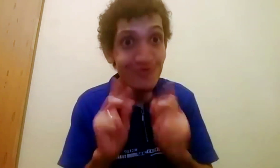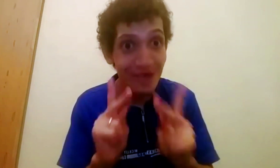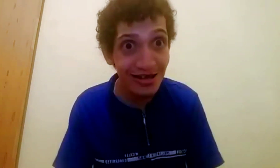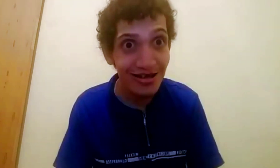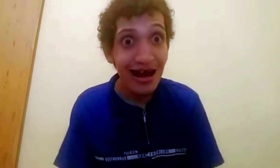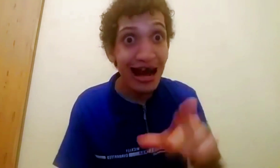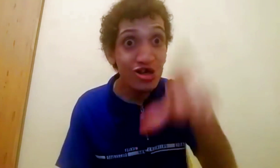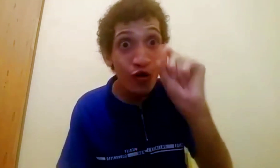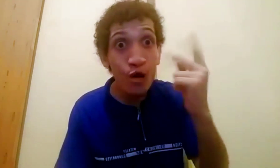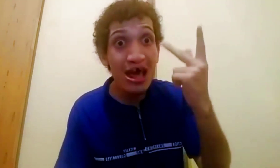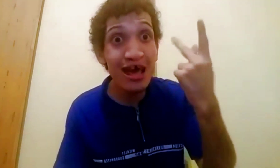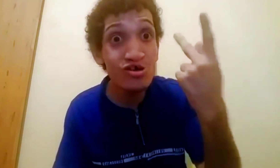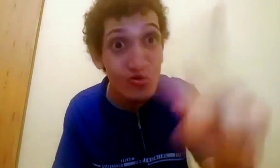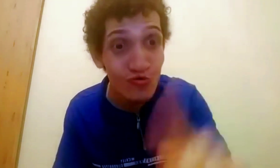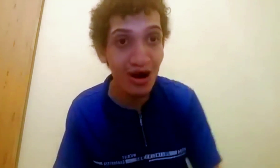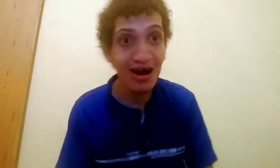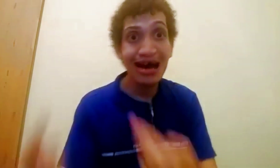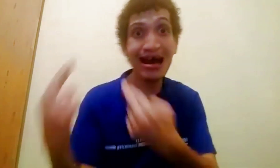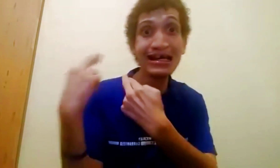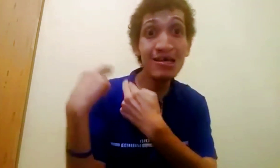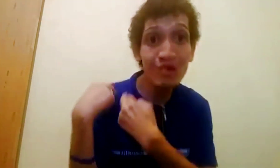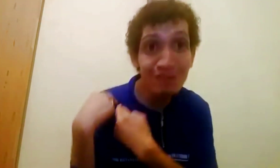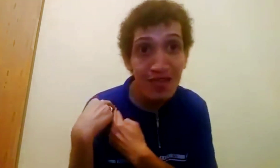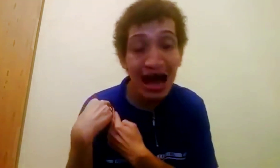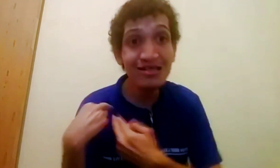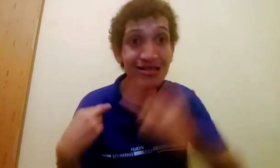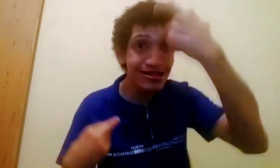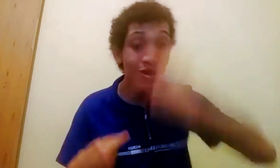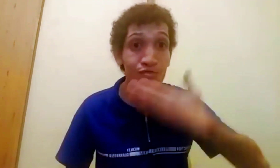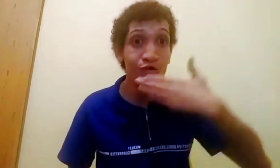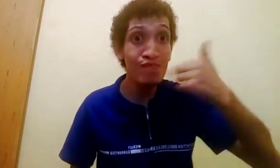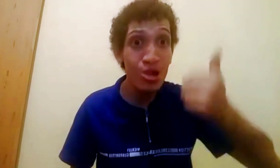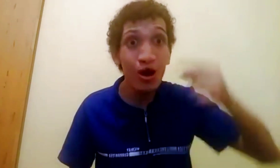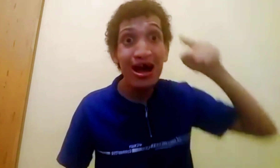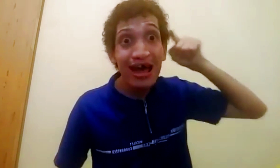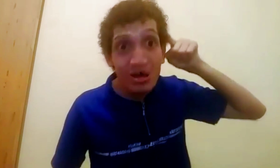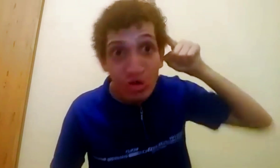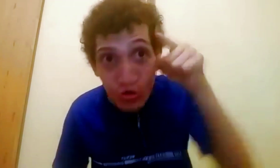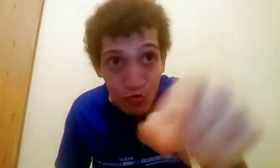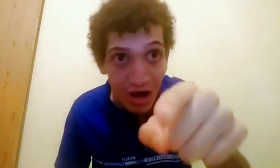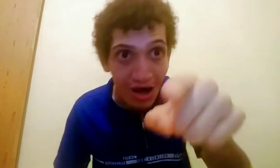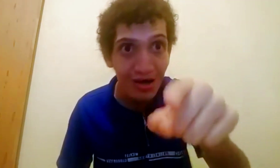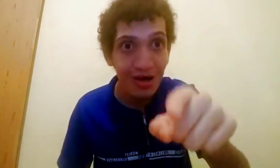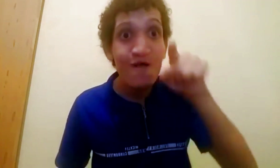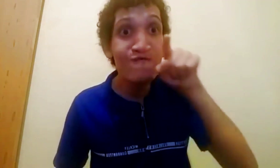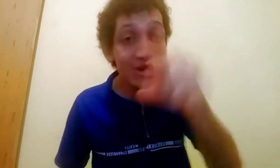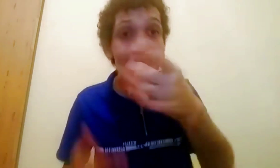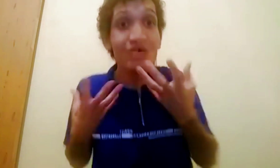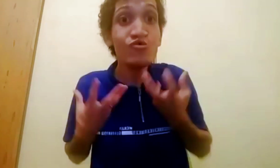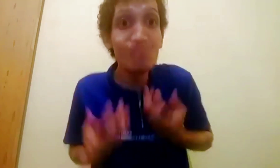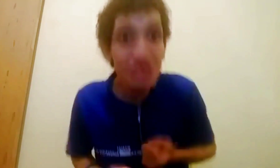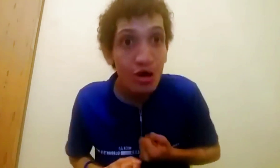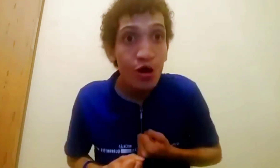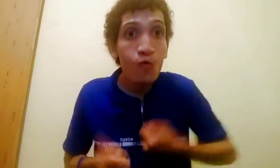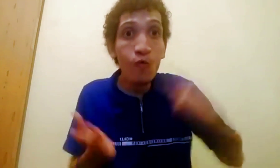Ok? A escolha é sua. A responsabilidade de ser o pessoal melhor é sua. Você tem que assumir o